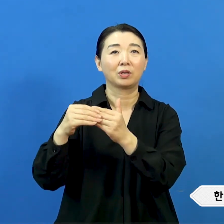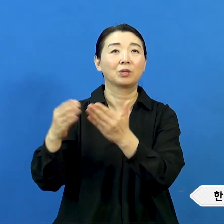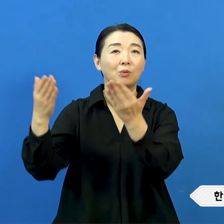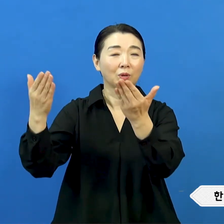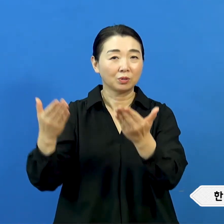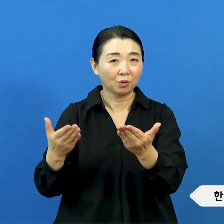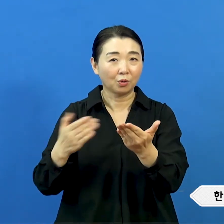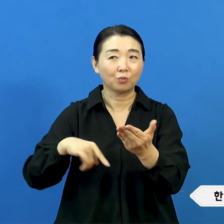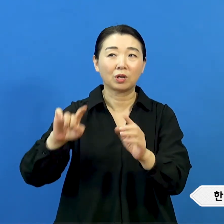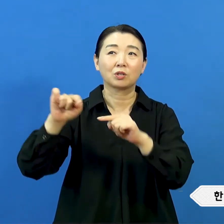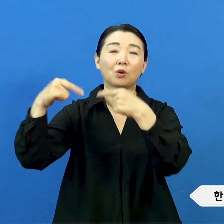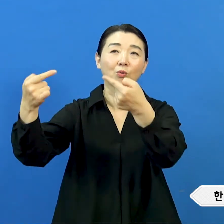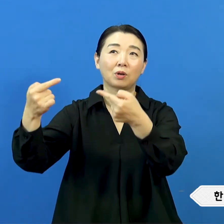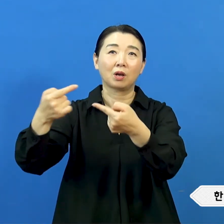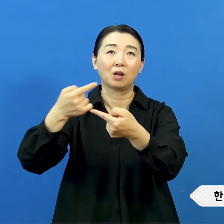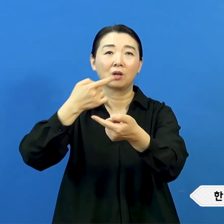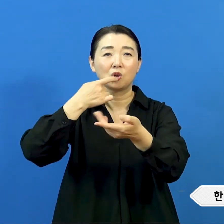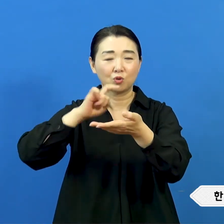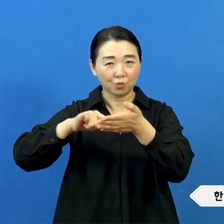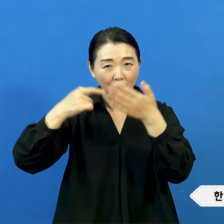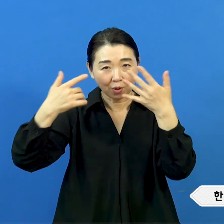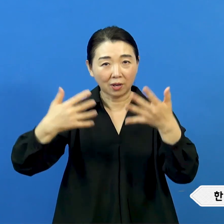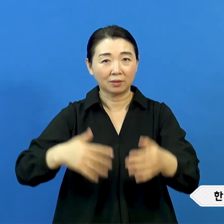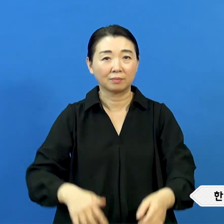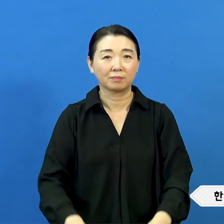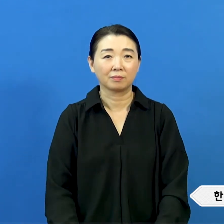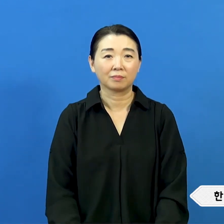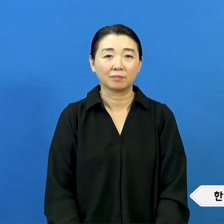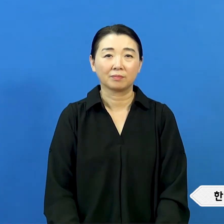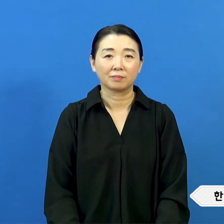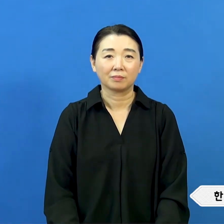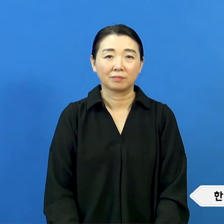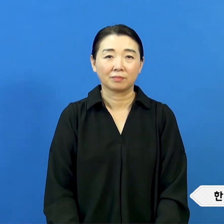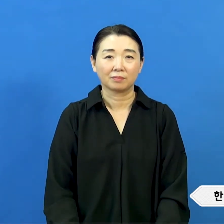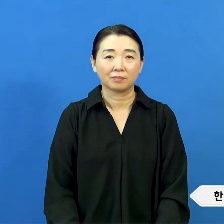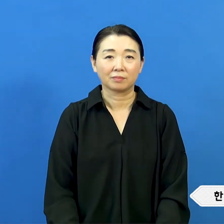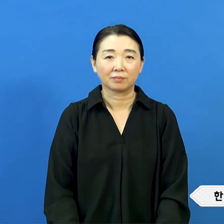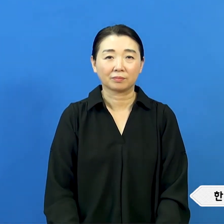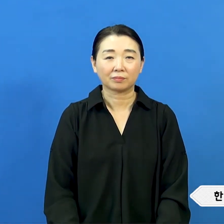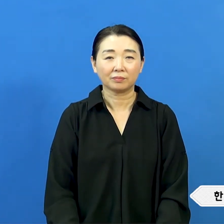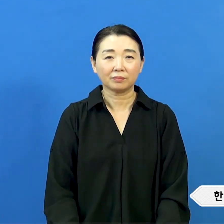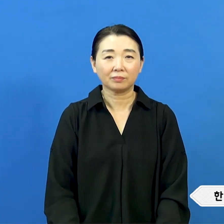인도하시는데, 우리가 천국 가는 것은 훨씬 더 분명한 일이 아니겠느냐, 그 말입니다.